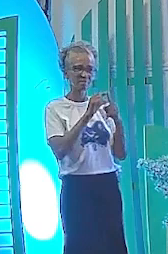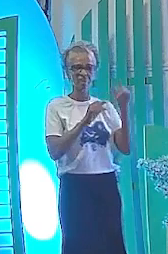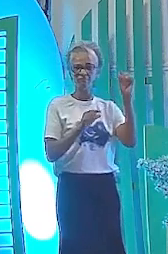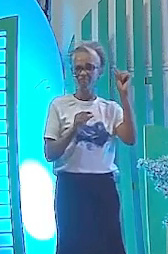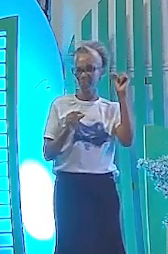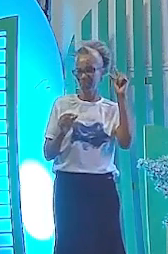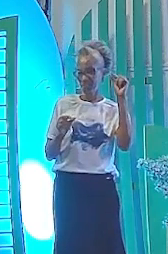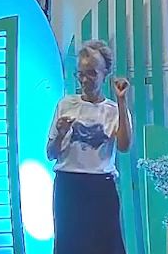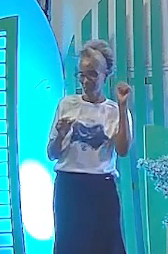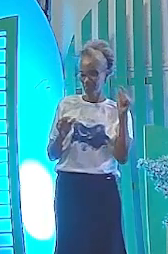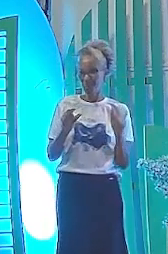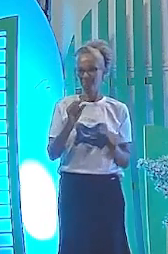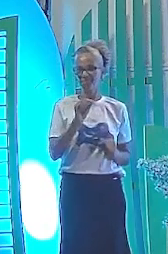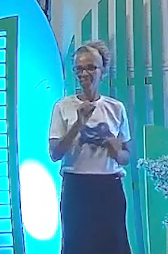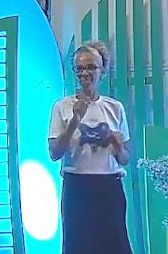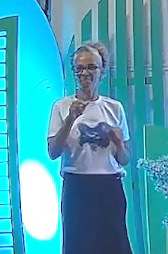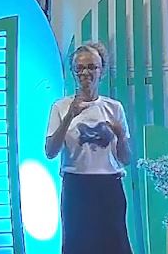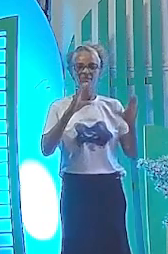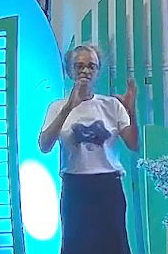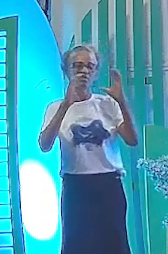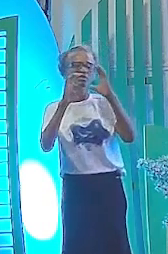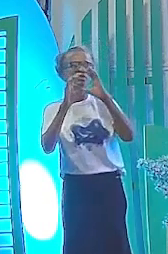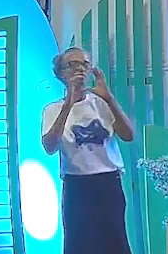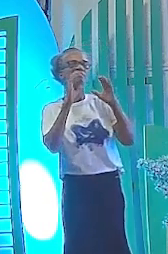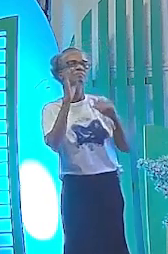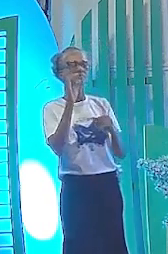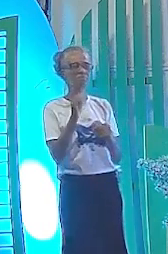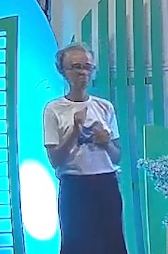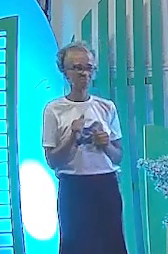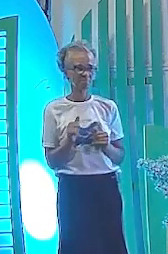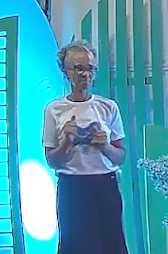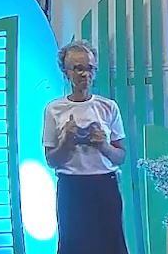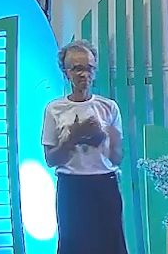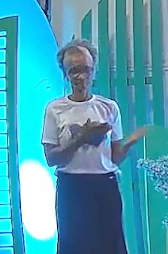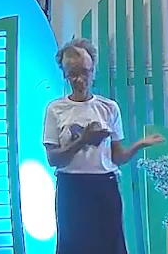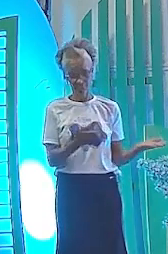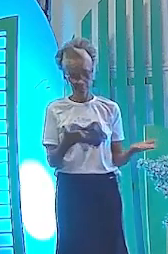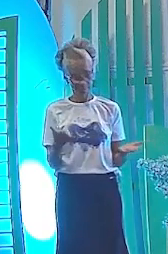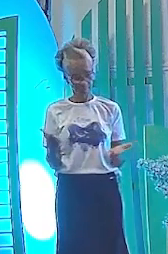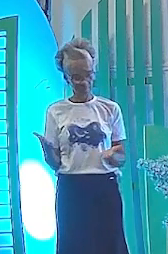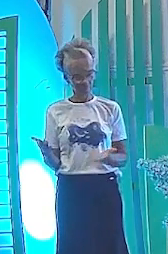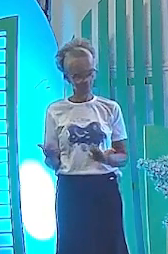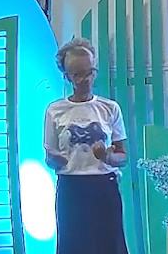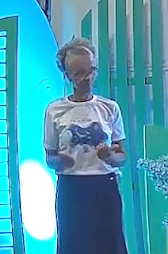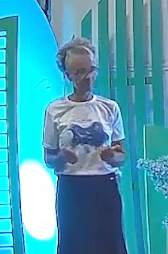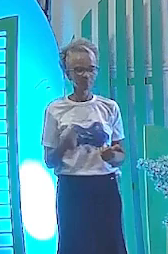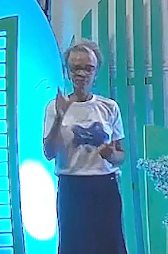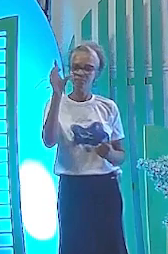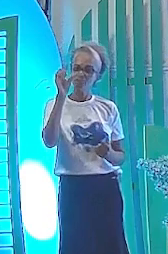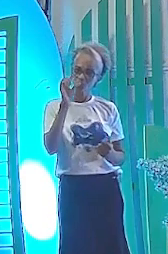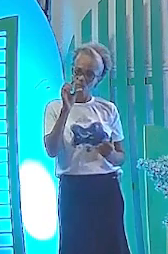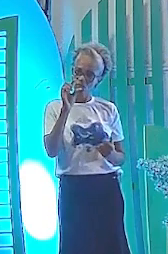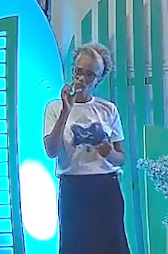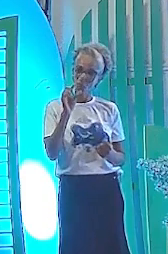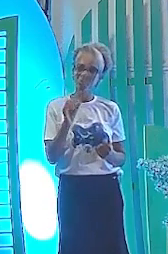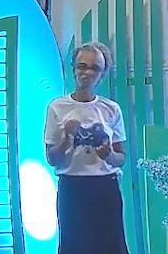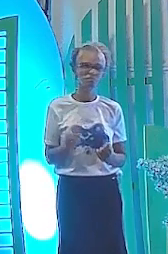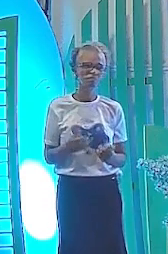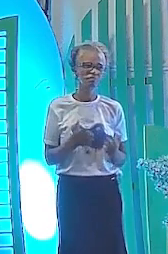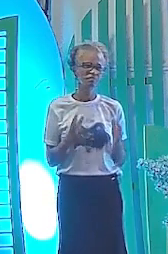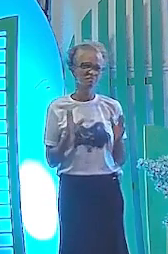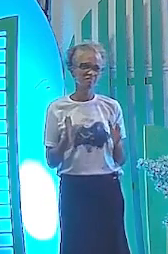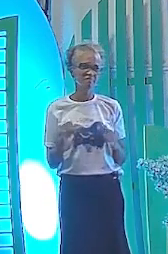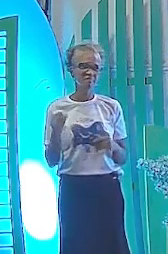baleias, né, que são as baleias cantoras. Vou chamar a Isabela aqui para se apresentar e também apresentar um pouco aqui desse espaço,